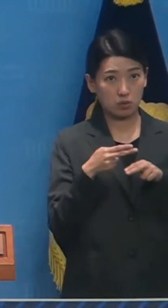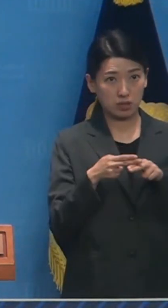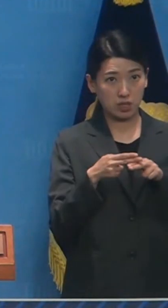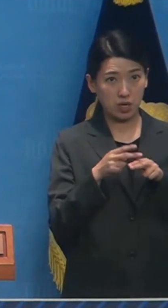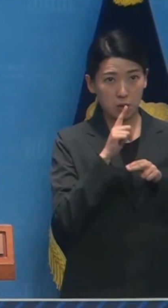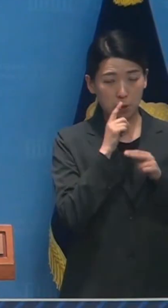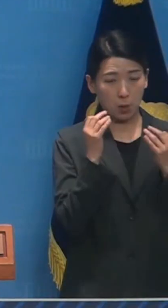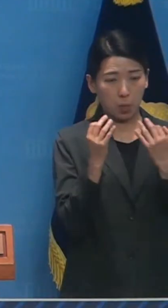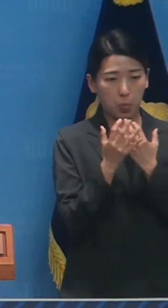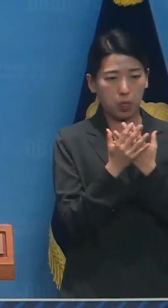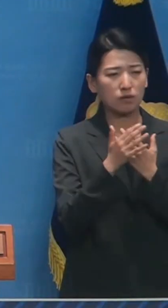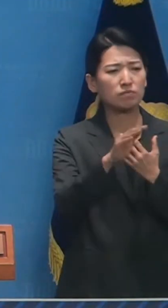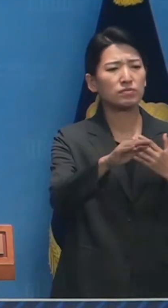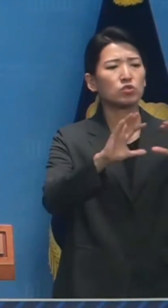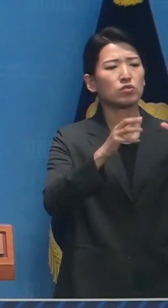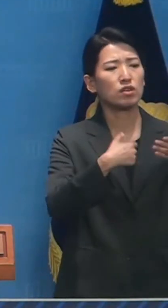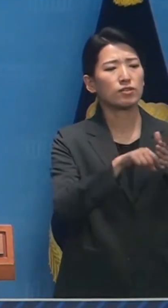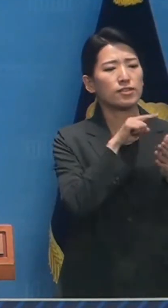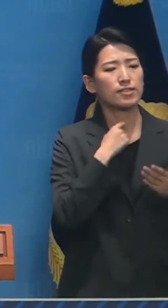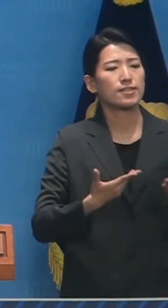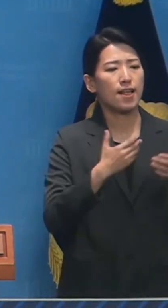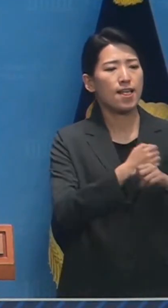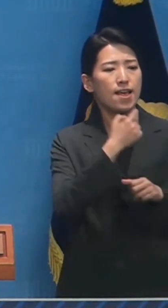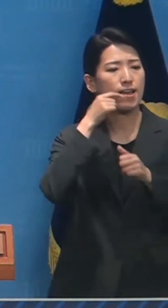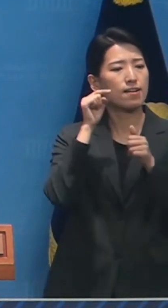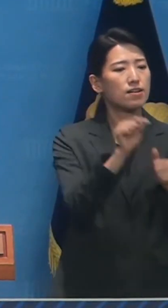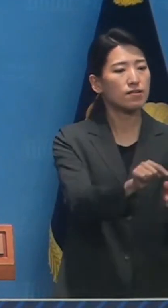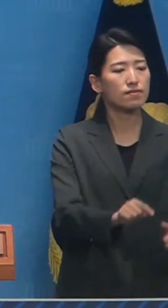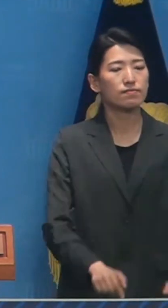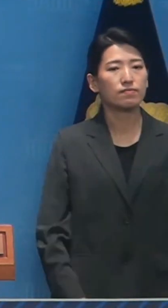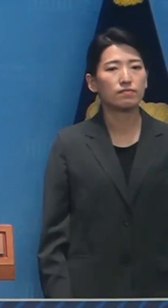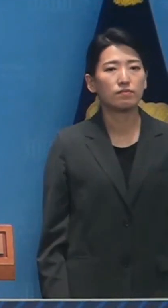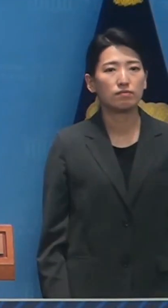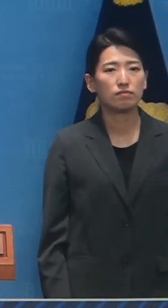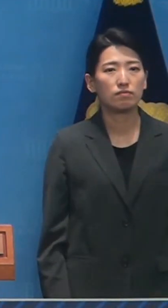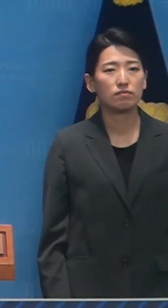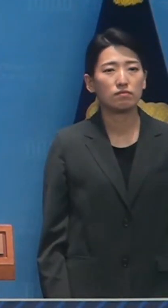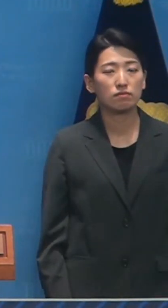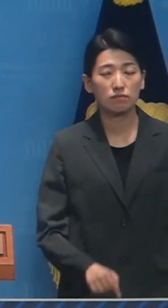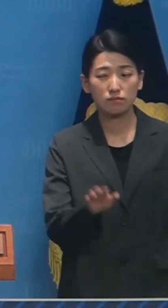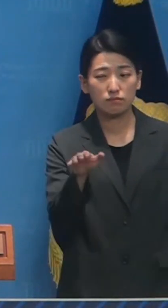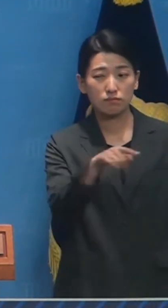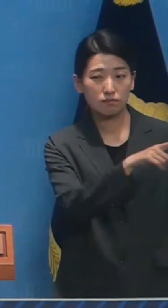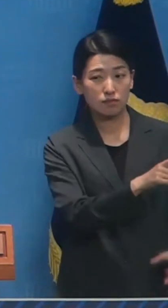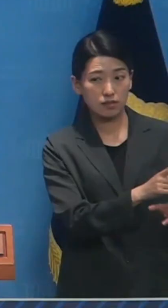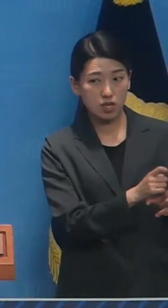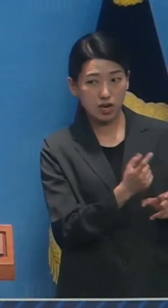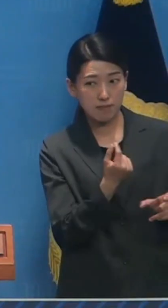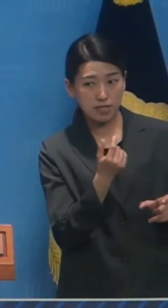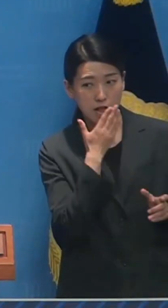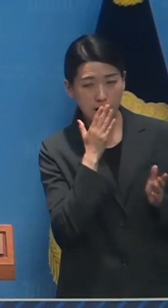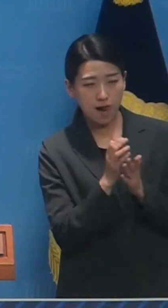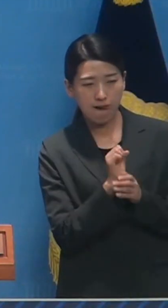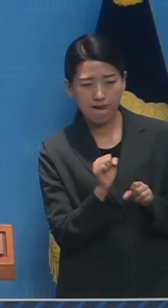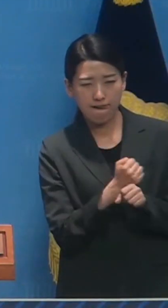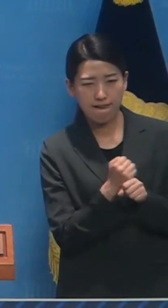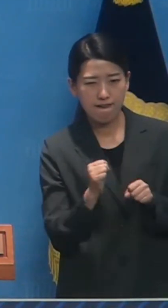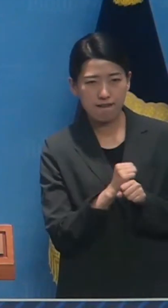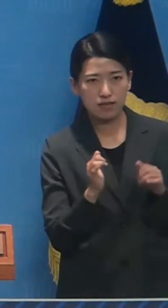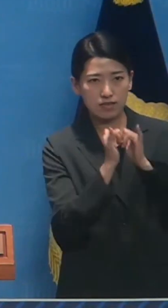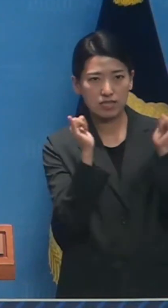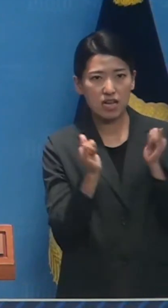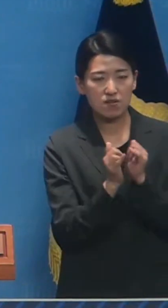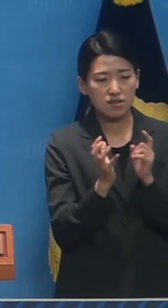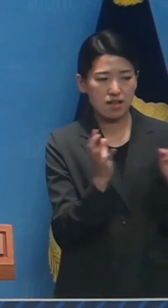국가를 위한 희생만을 강요했고 때로는 공동의 적을 만들어내어 사회로부터 격리하고